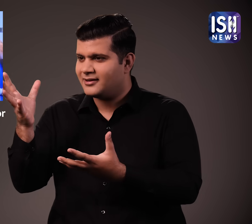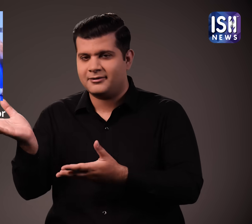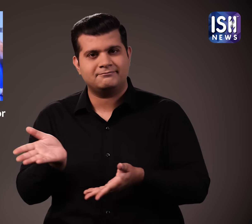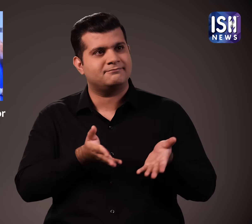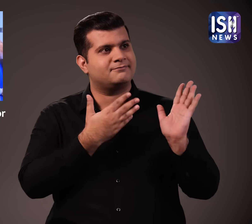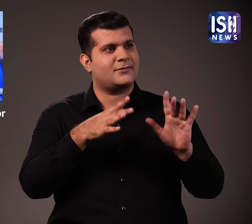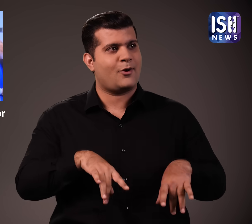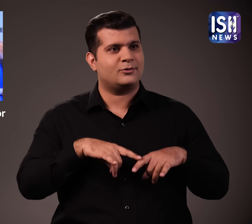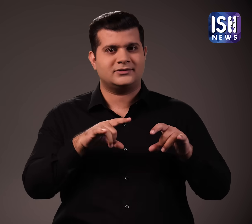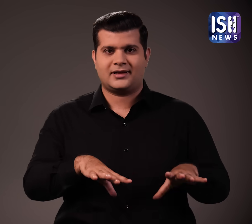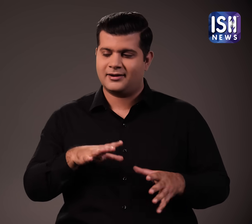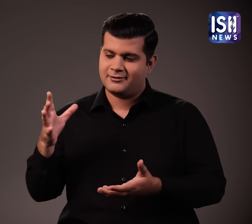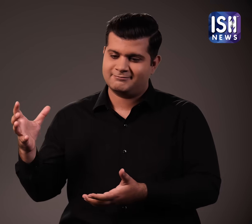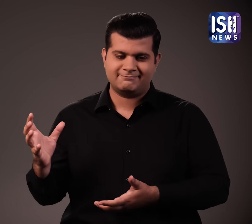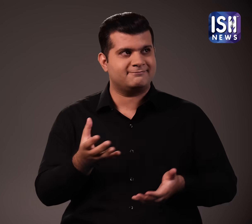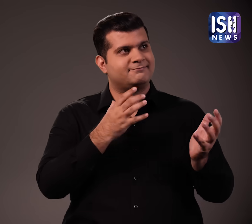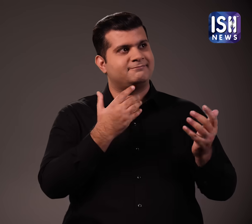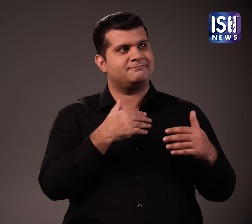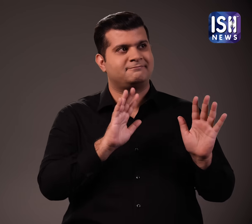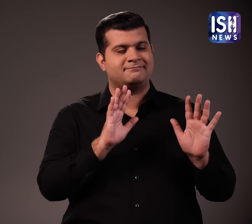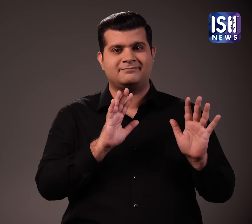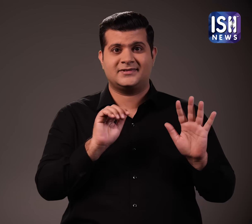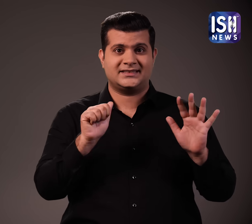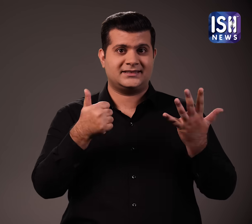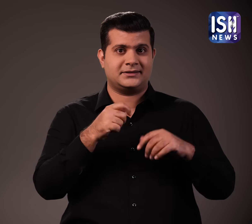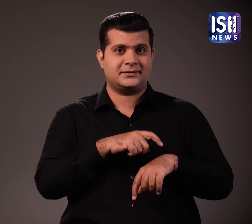जीतने से चूप गये ये उनका छटा विश्वकप